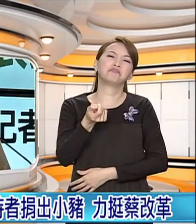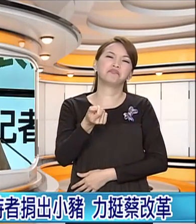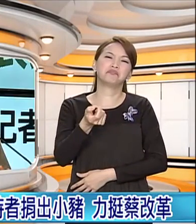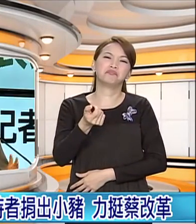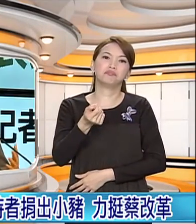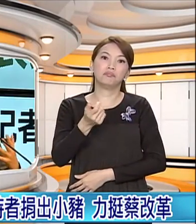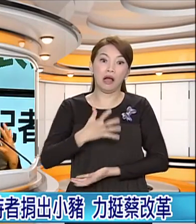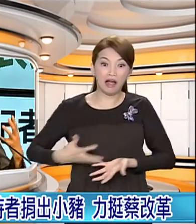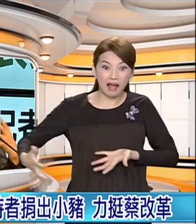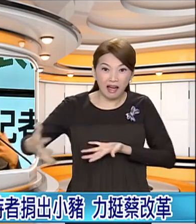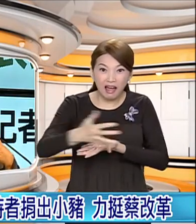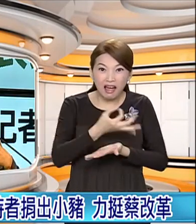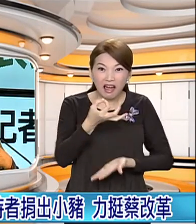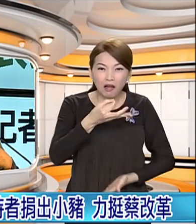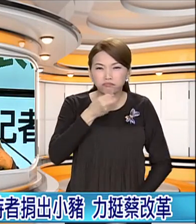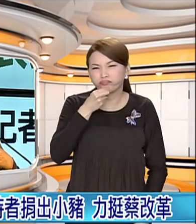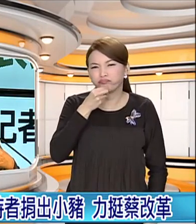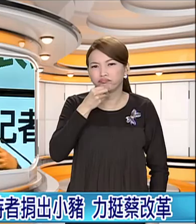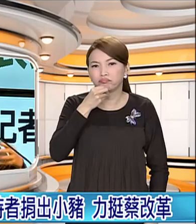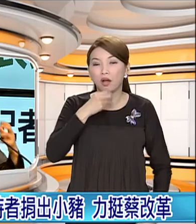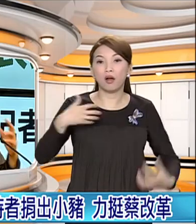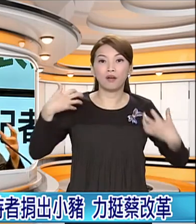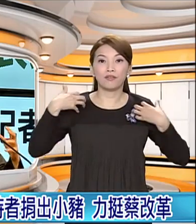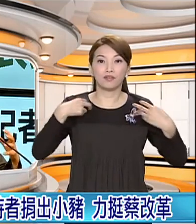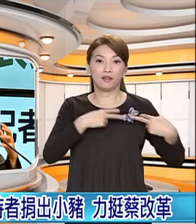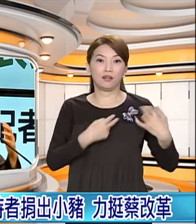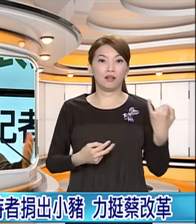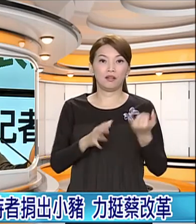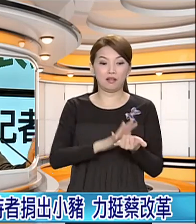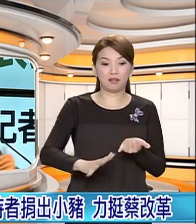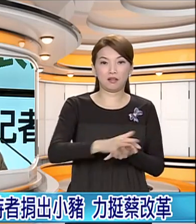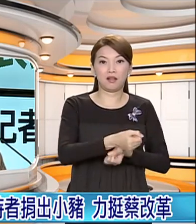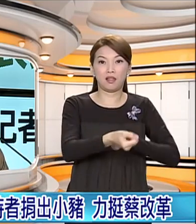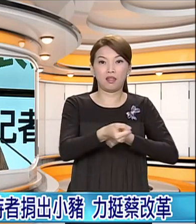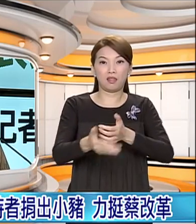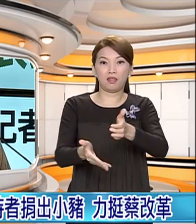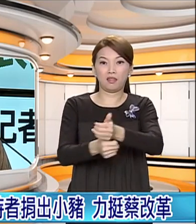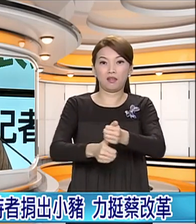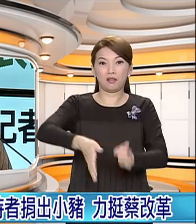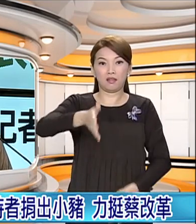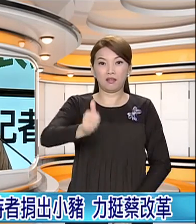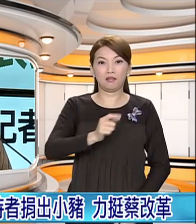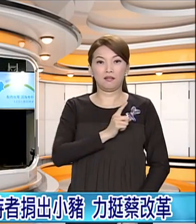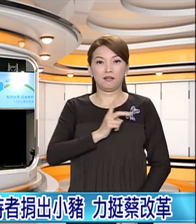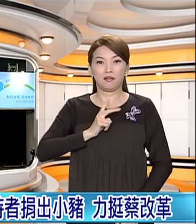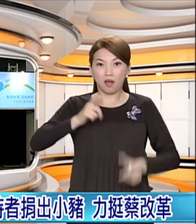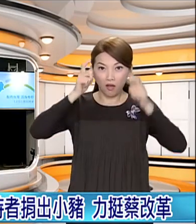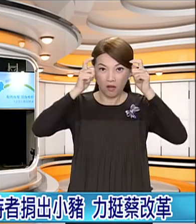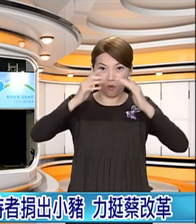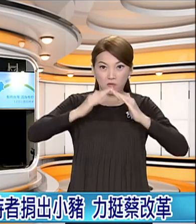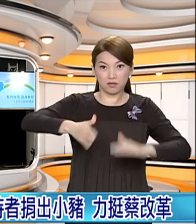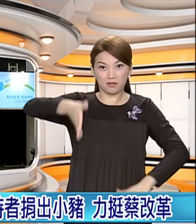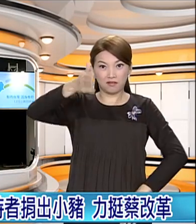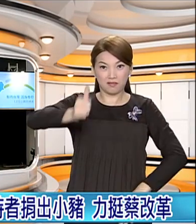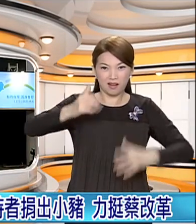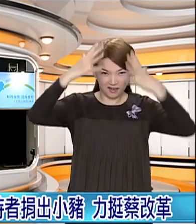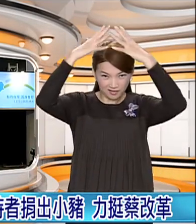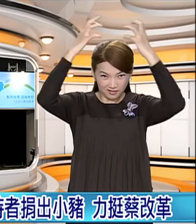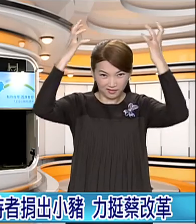小猪铺满的回收状况不如预期。担任蔡英文全国竞选总部主委的高